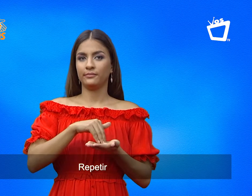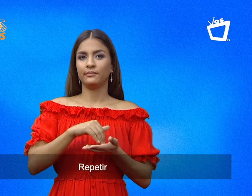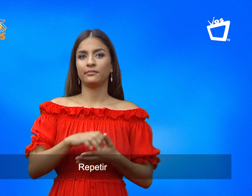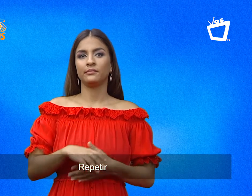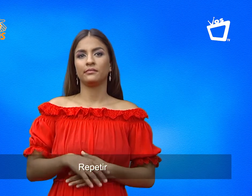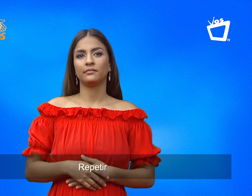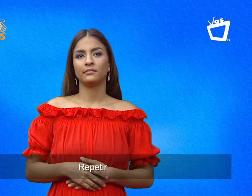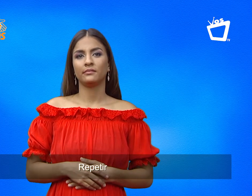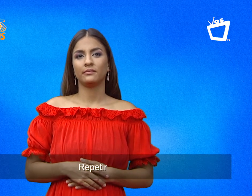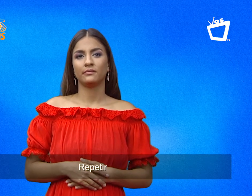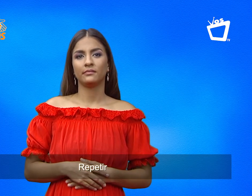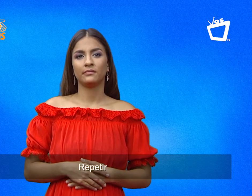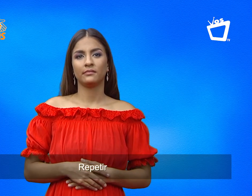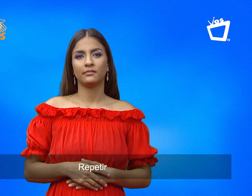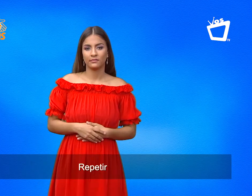y repetir